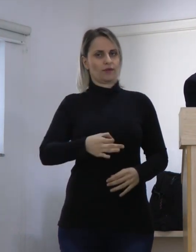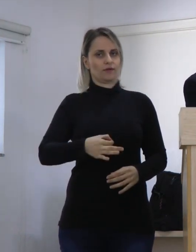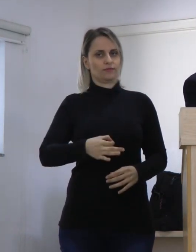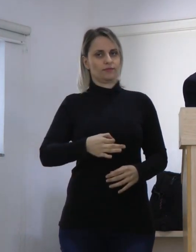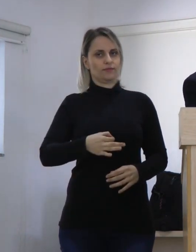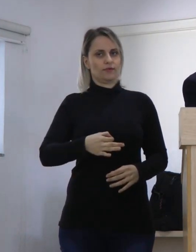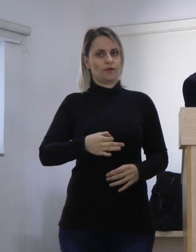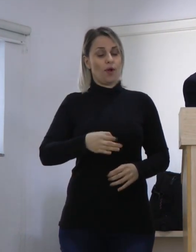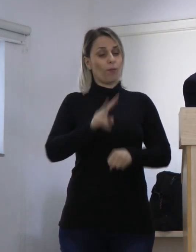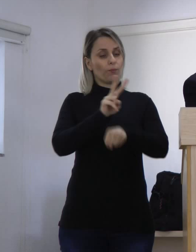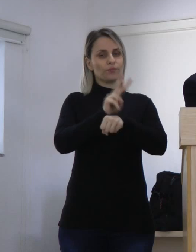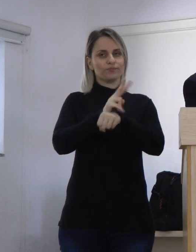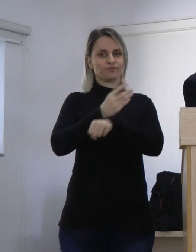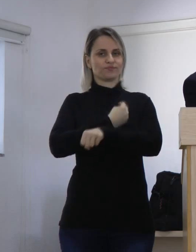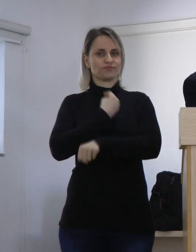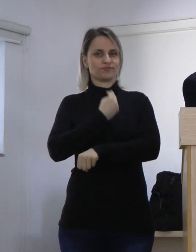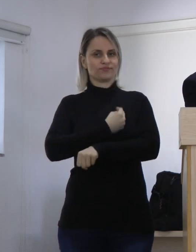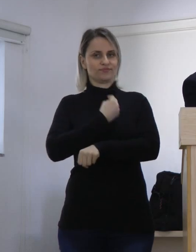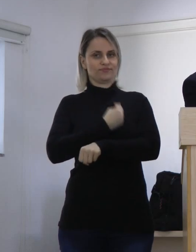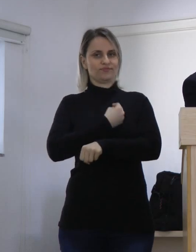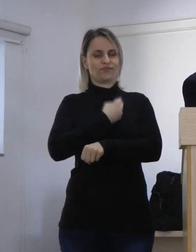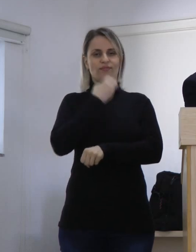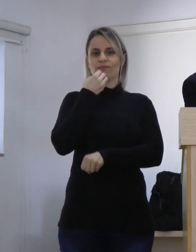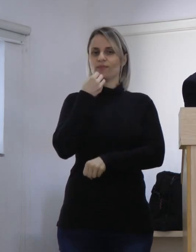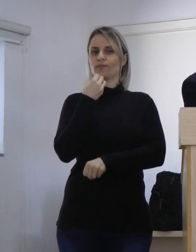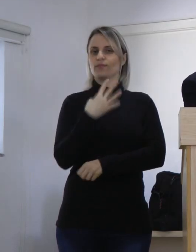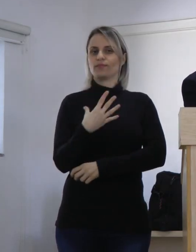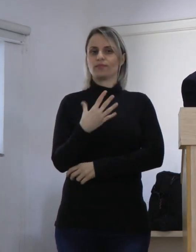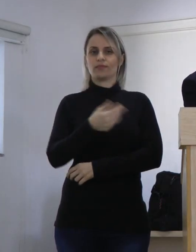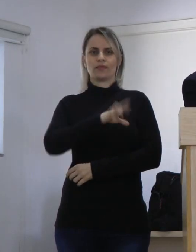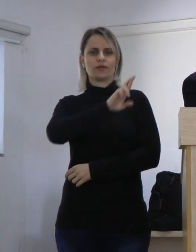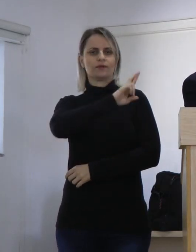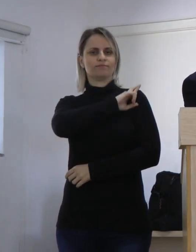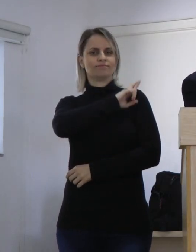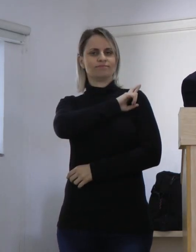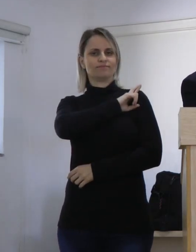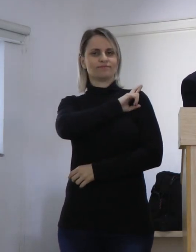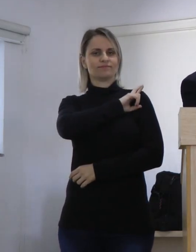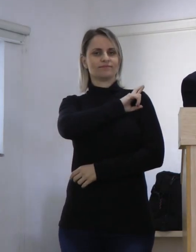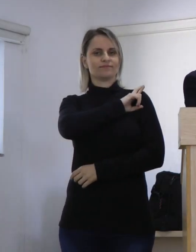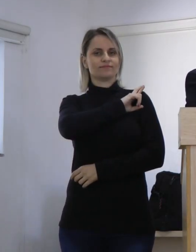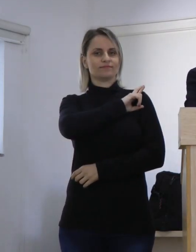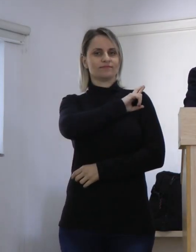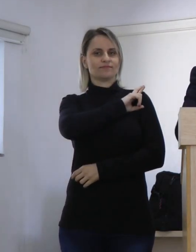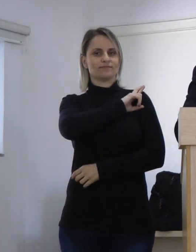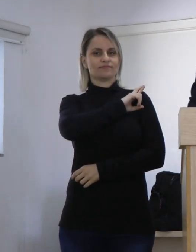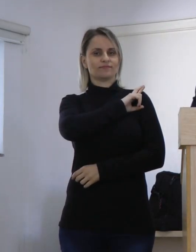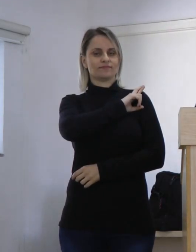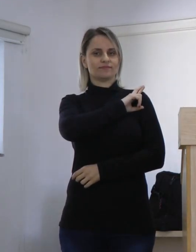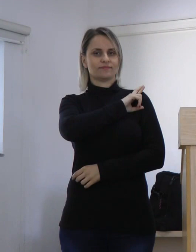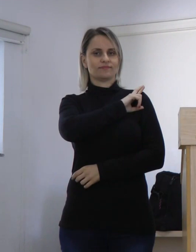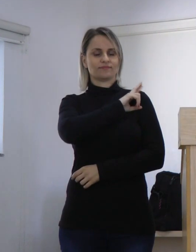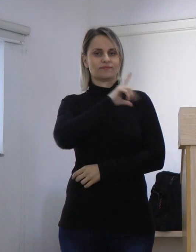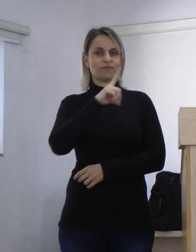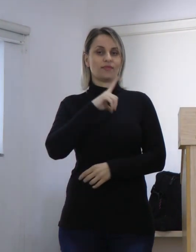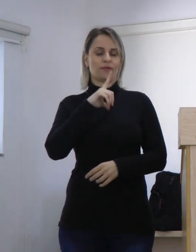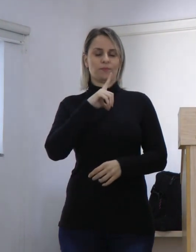concepção, a bondade, a responsabilidade, a perseverança, a resiliência. Não é uma palavra chique agora?